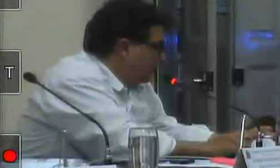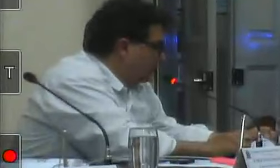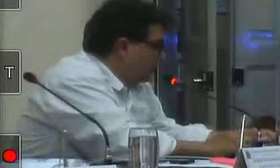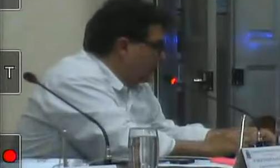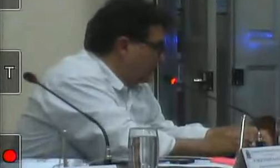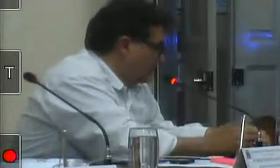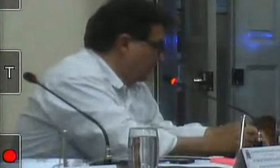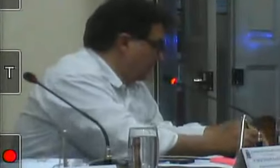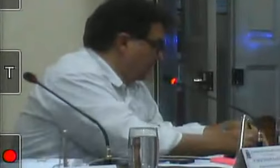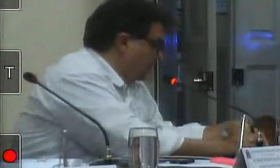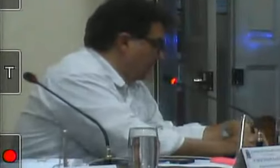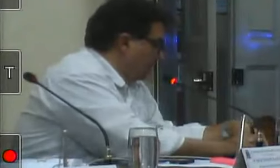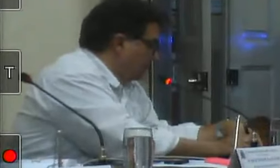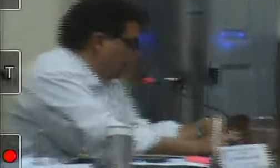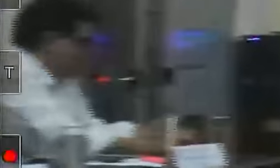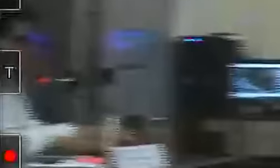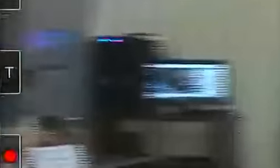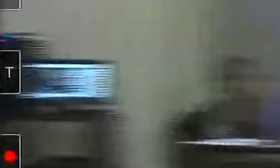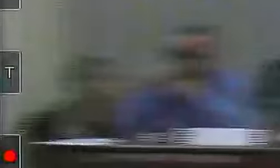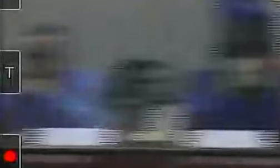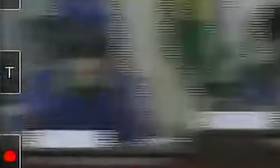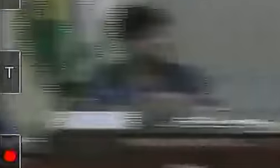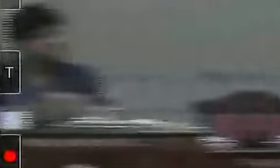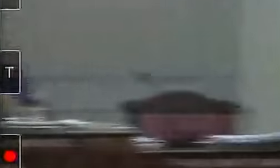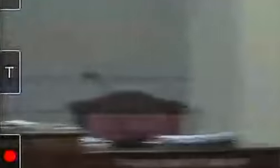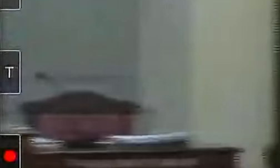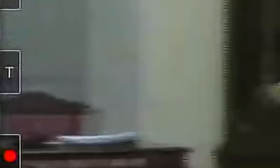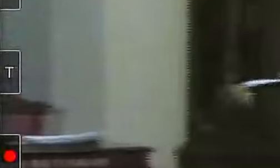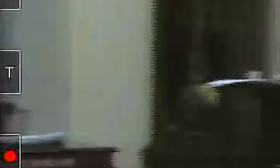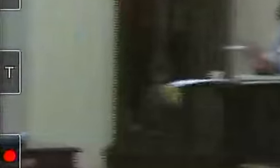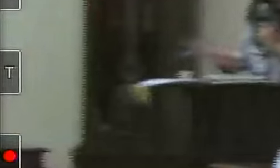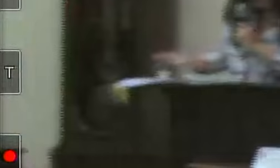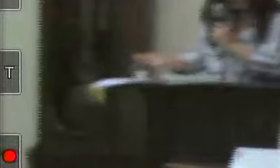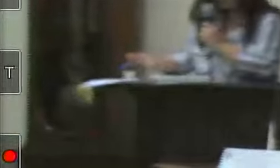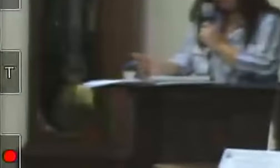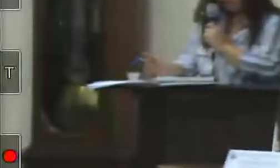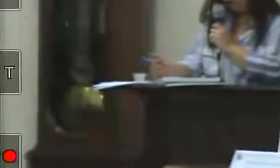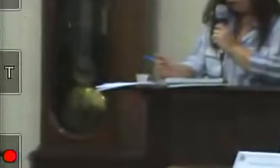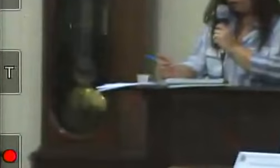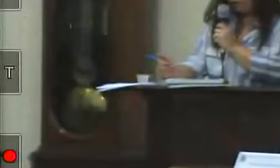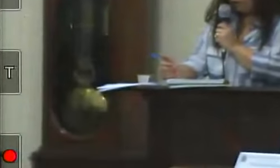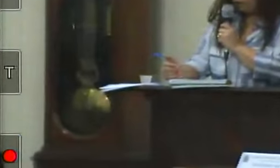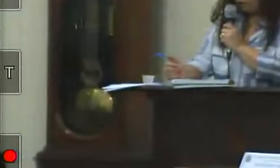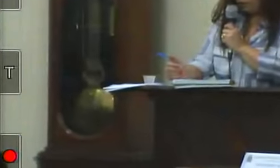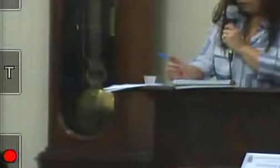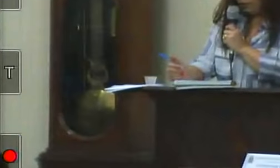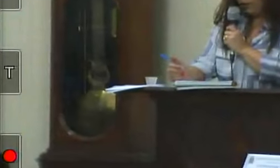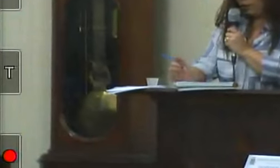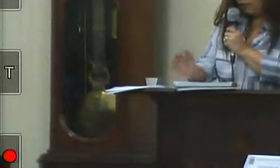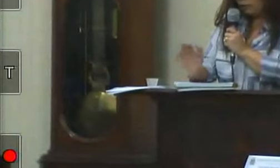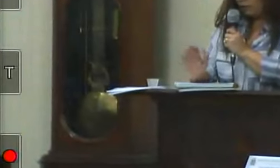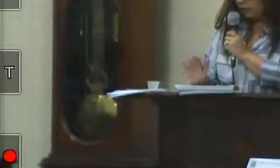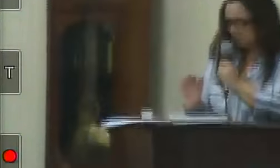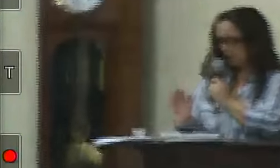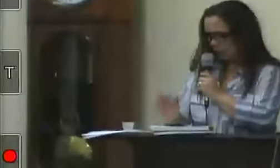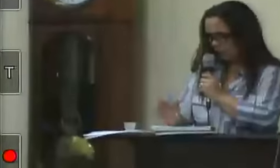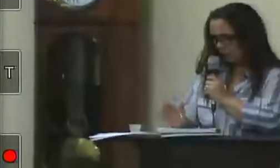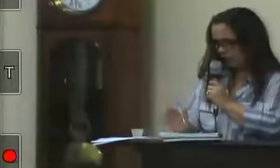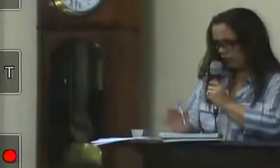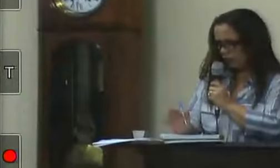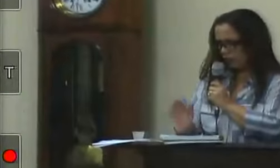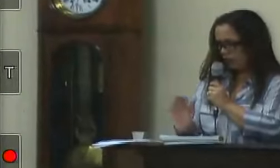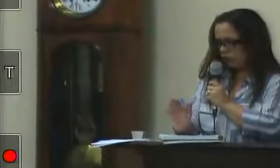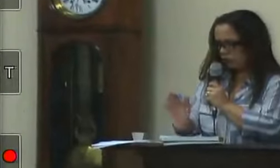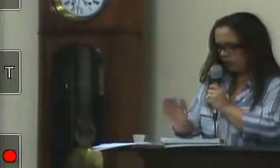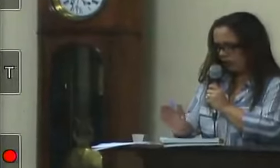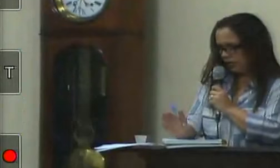cobrir, sim, mas nós pensamos em manter uma subunidade inicialmente no Carambita, que é a atual. Uma coisa menor, né? Nós pensamos,